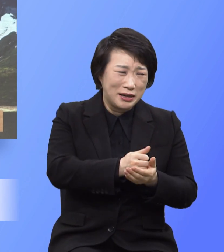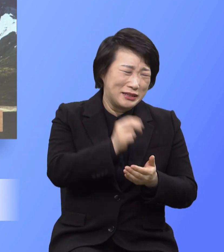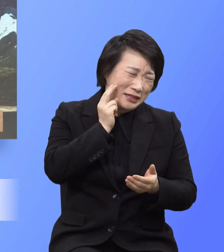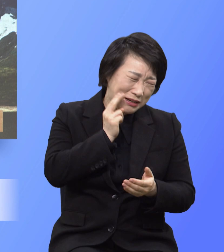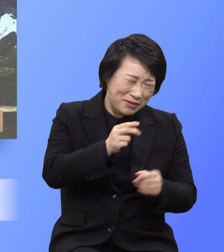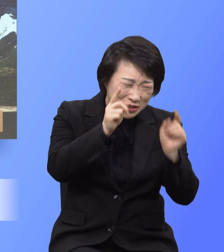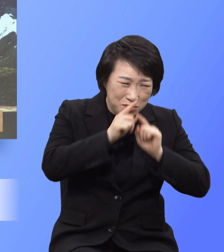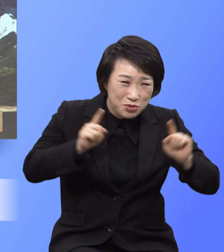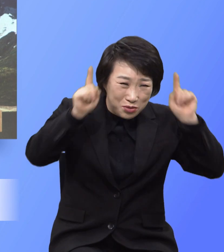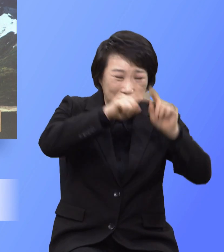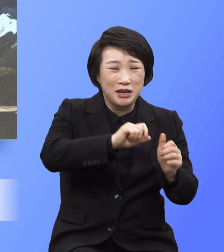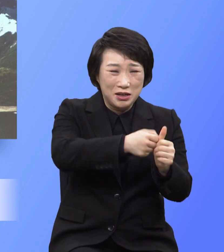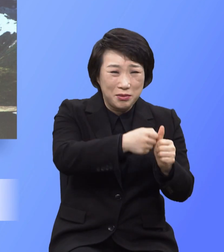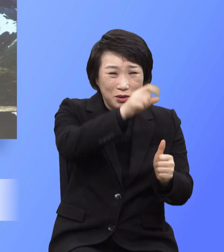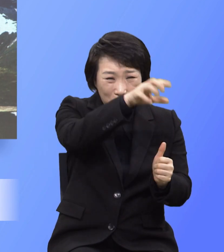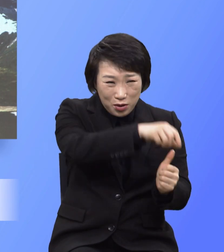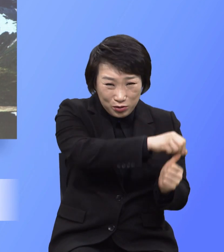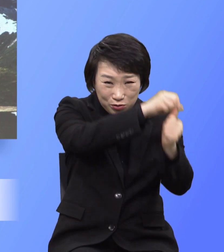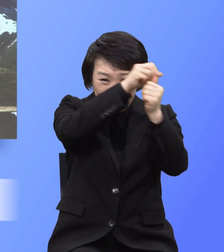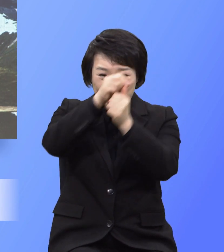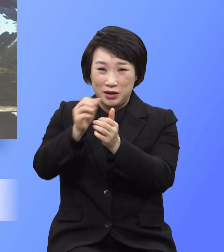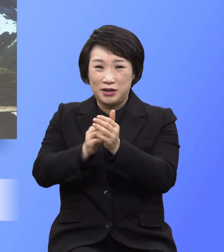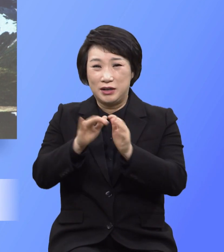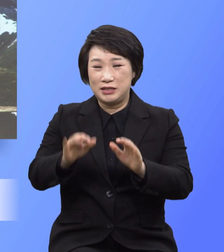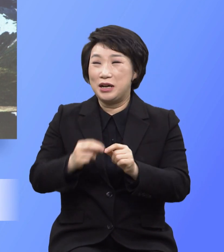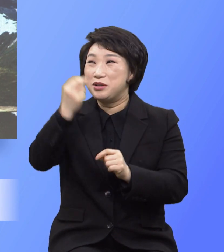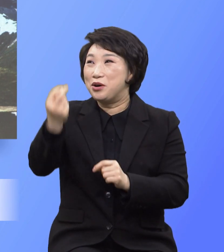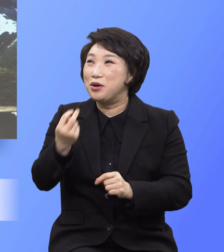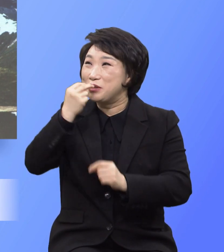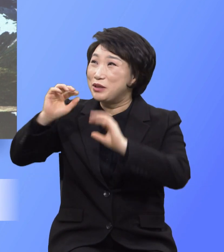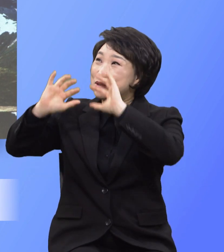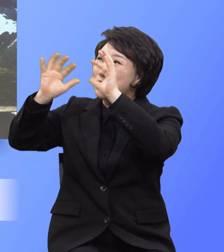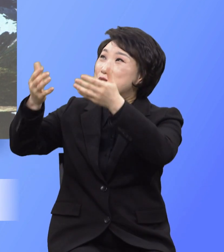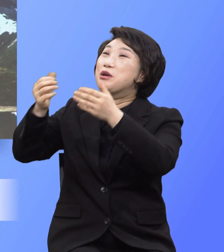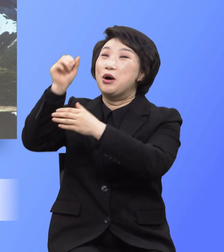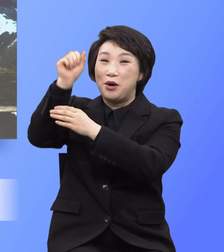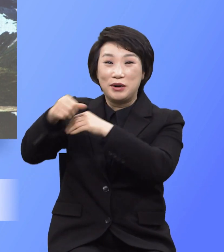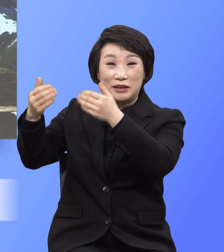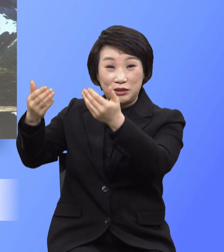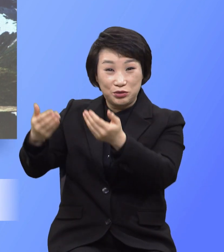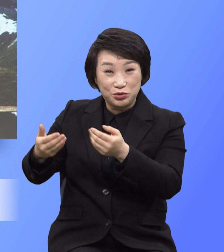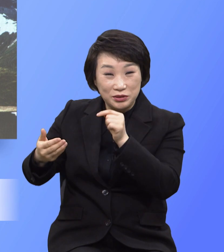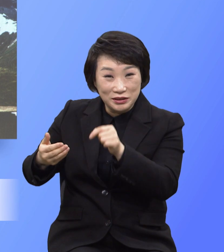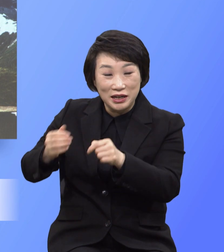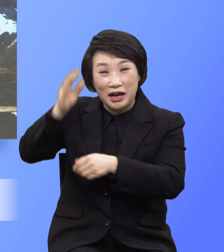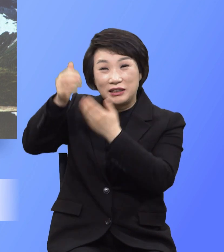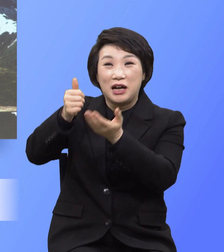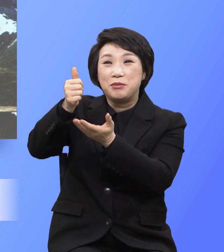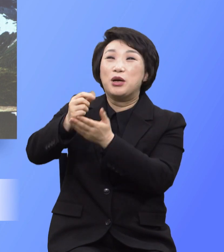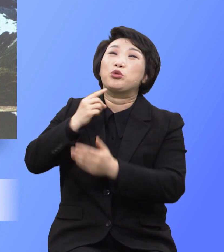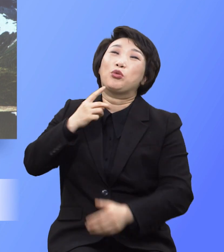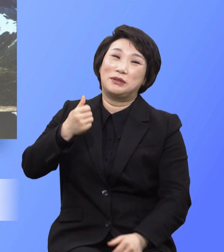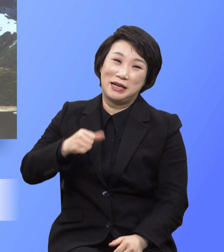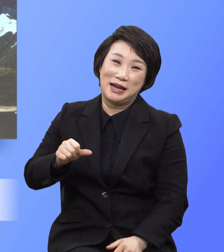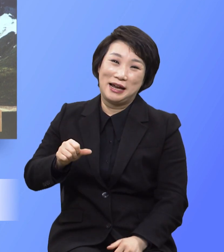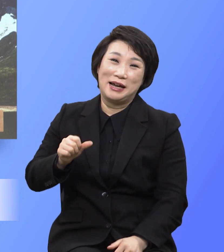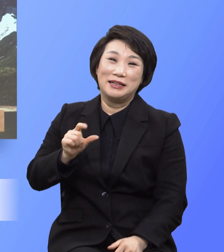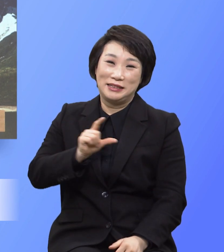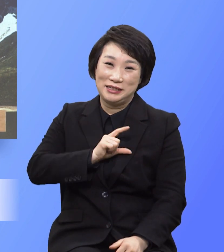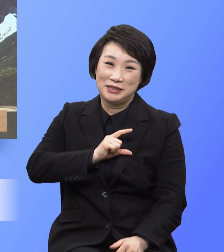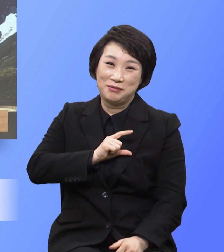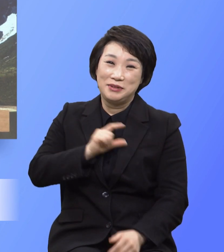지옥의 형벌에서 구원해서 영원한 영생과 천국을 허락하신 하나님의 독생자의